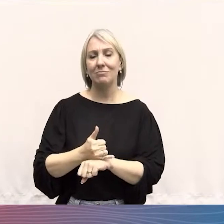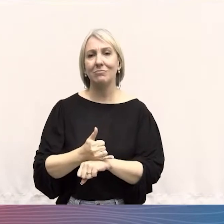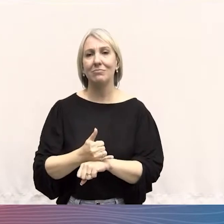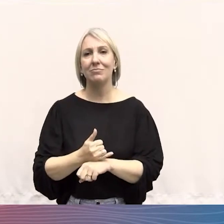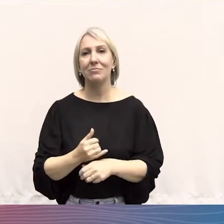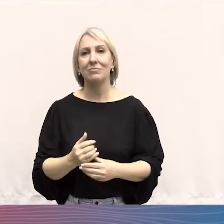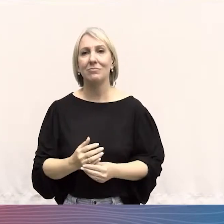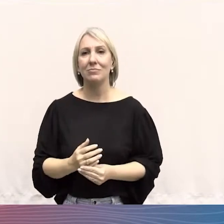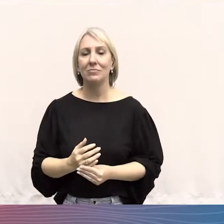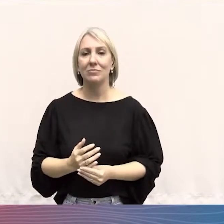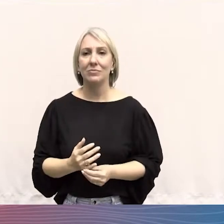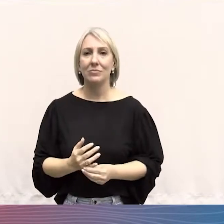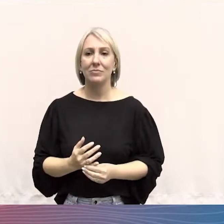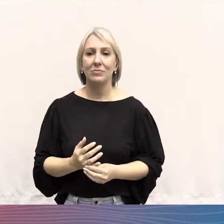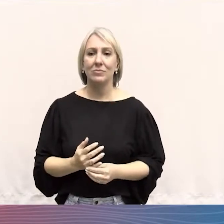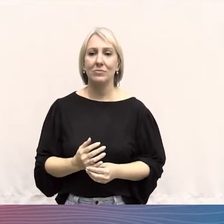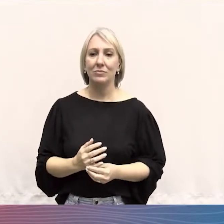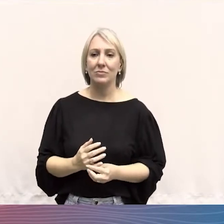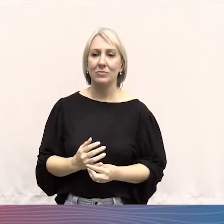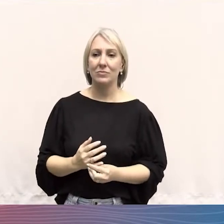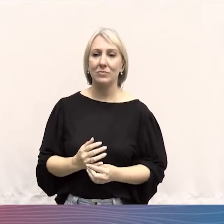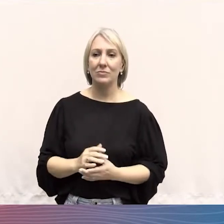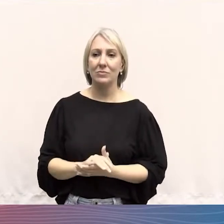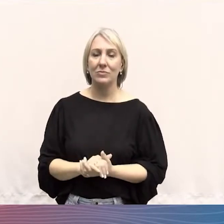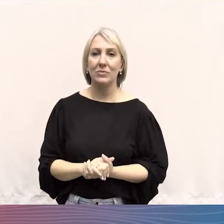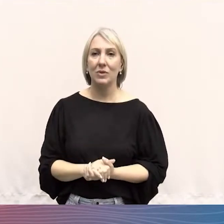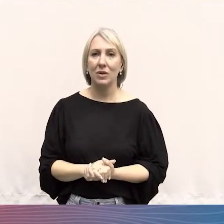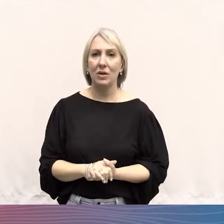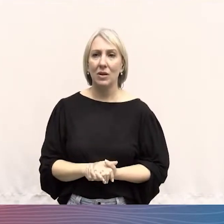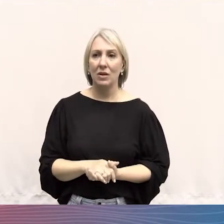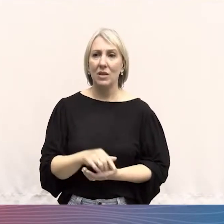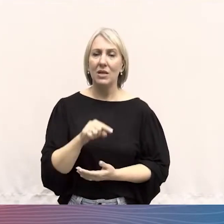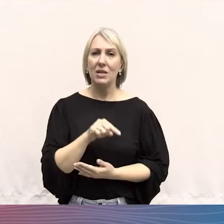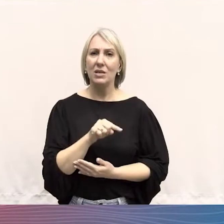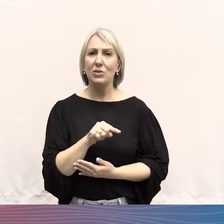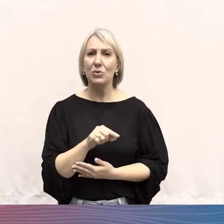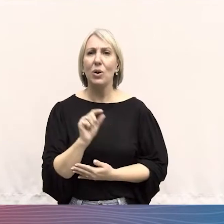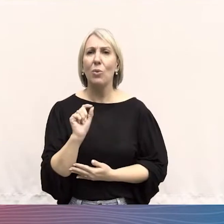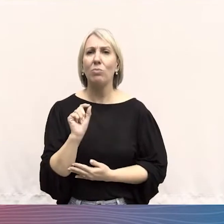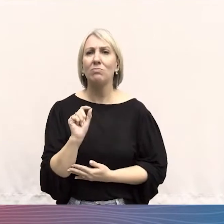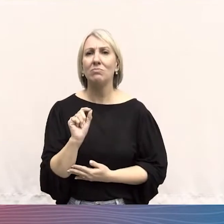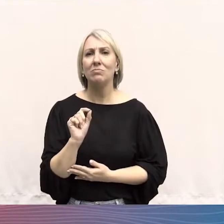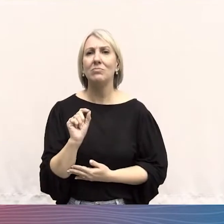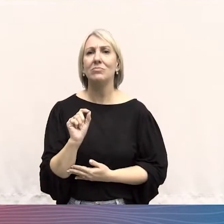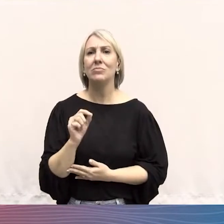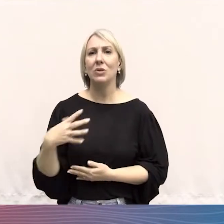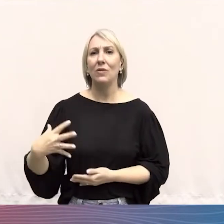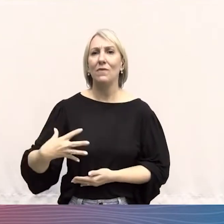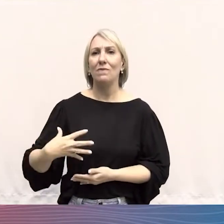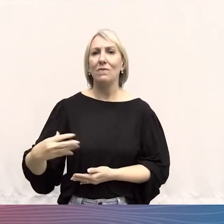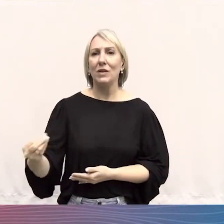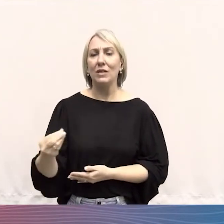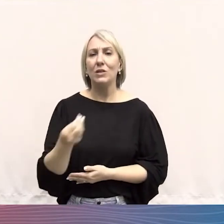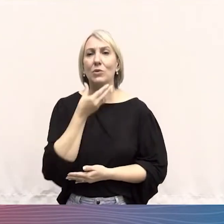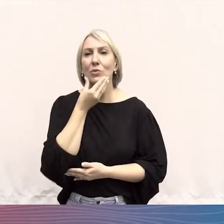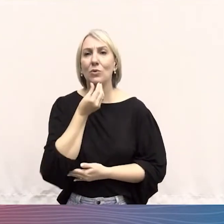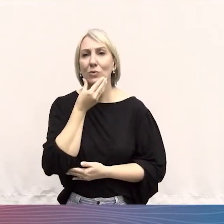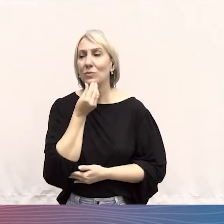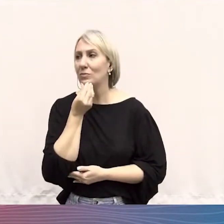mas isso é feito para filho varão. E quem são os filhos varões? Quem é filho